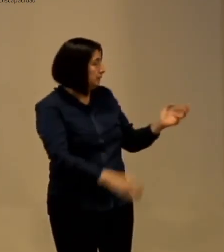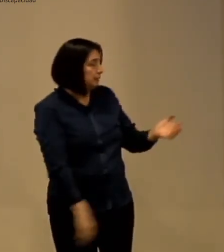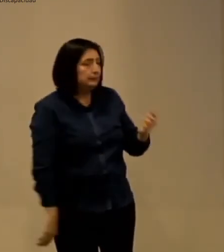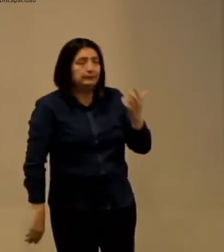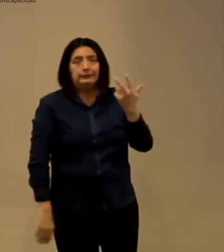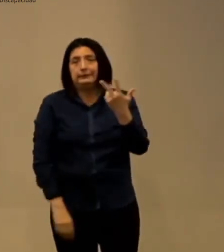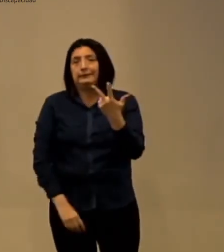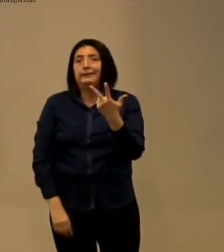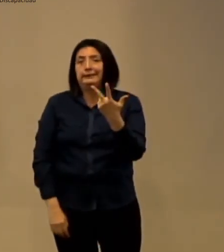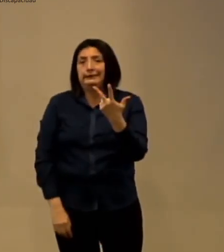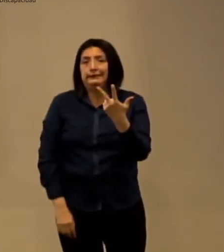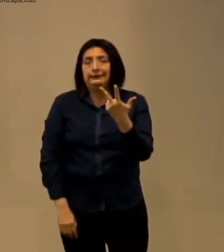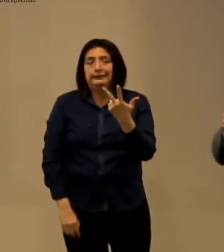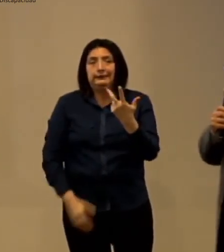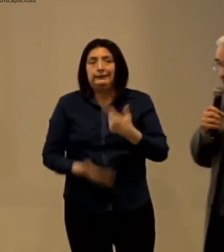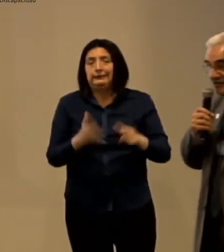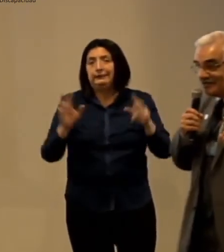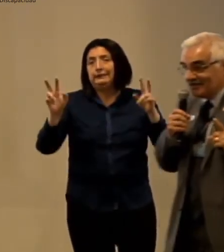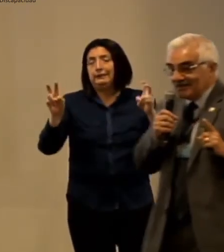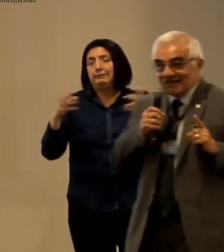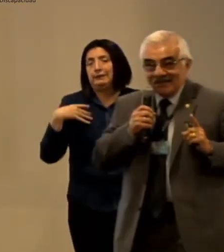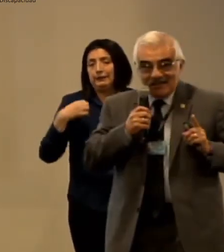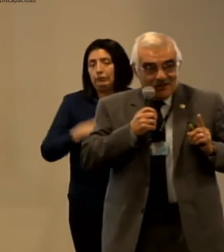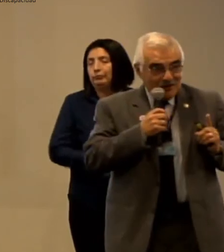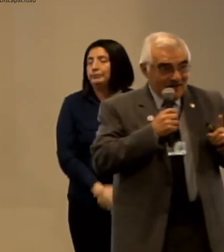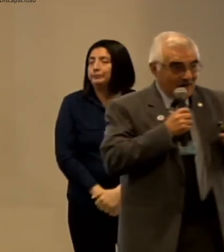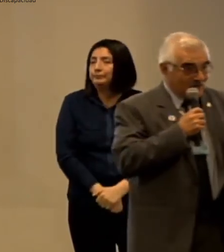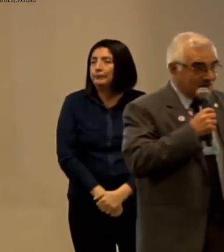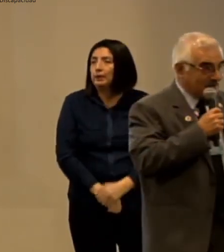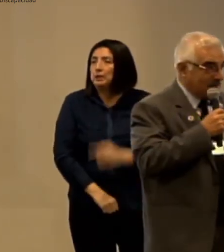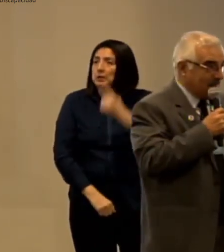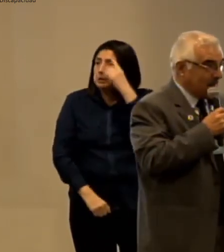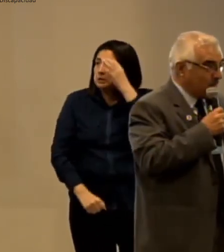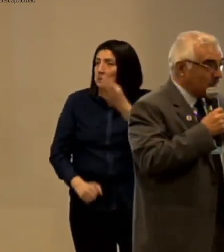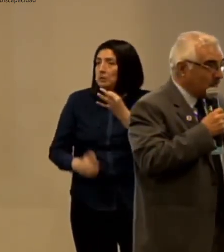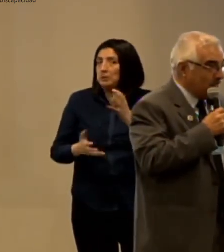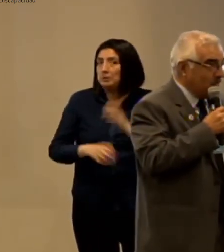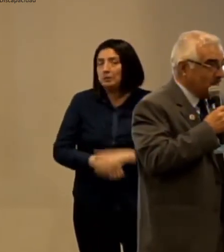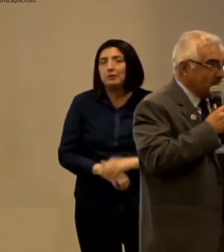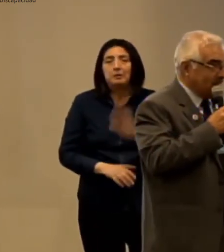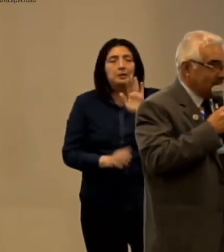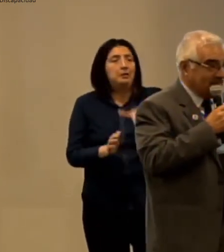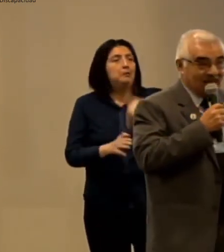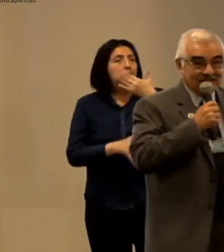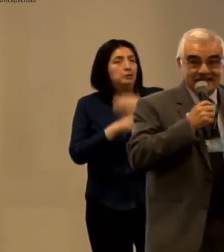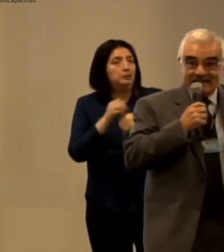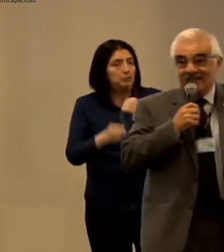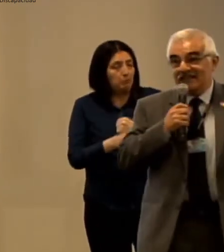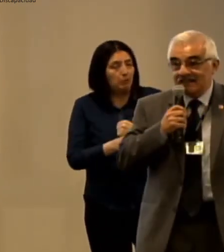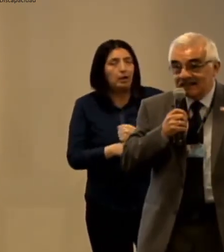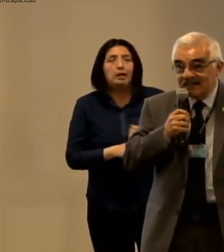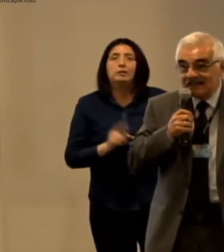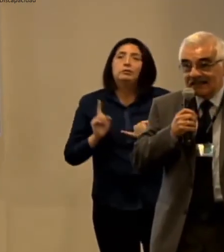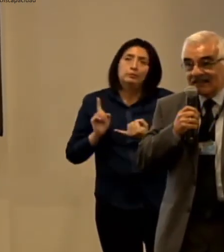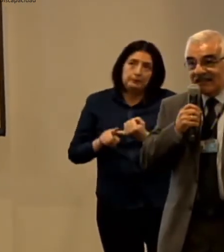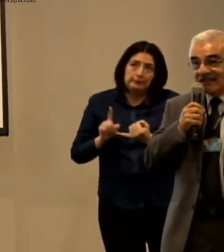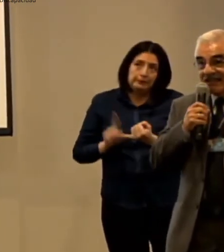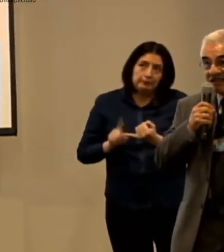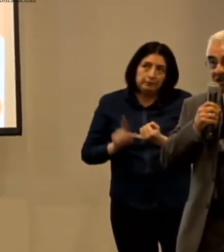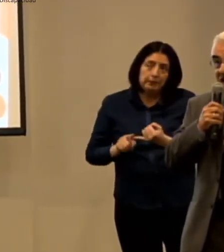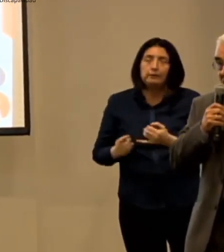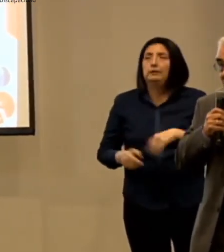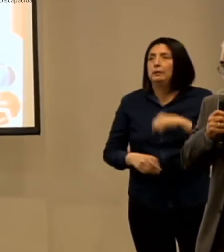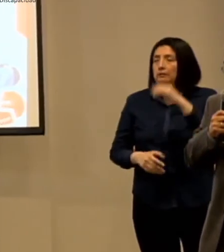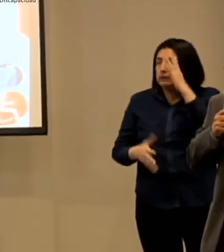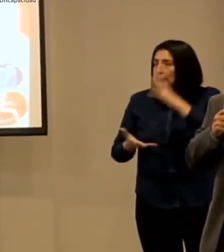3 efectores del sector salud. Yo creo que el próximo año tiene que estar las sanidades,